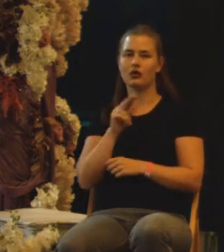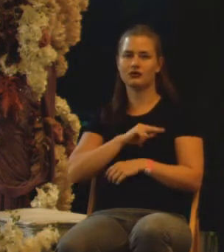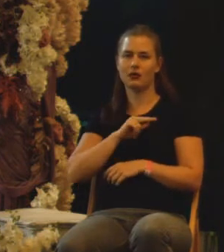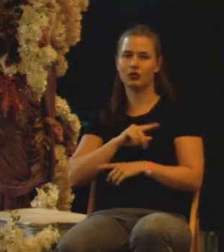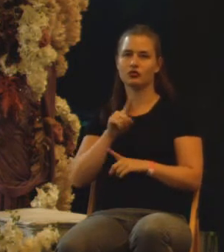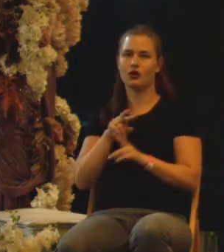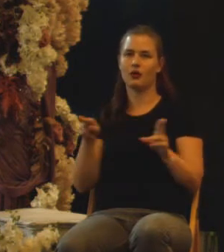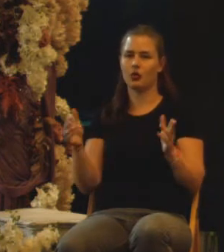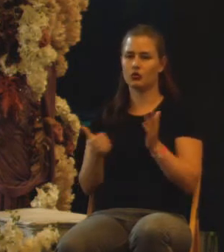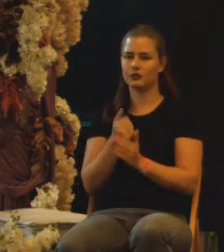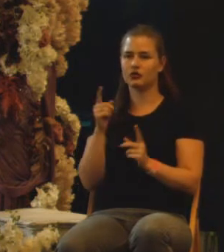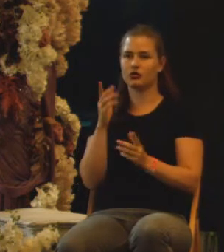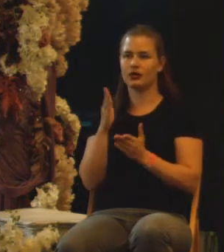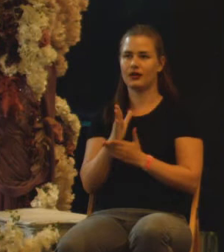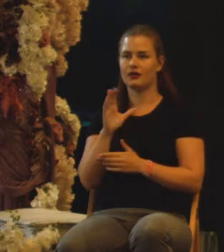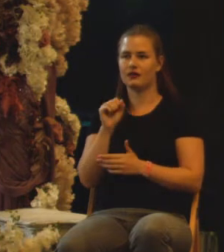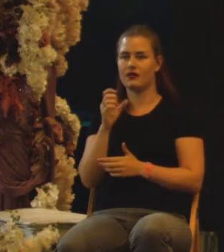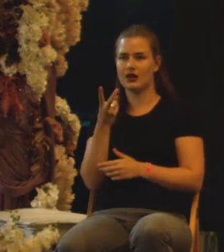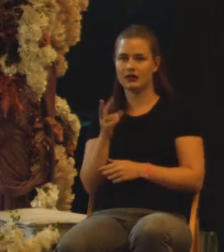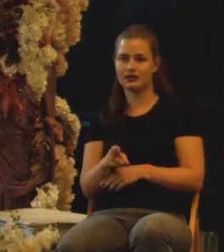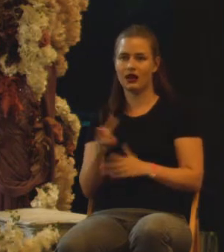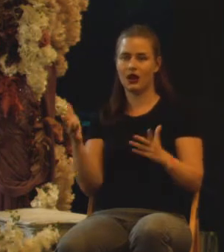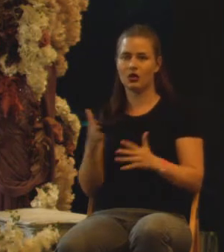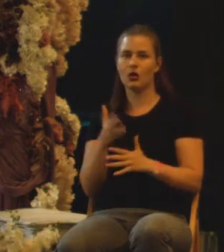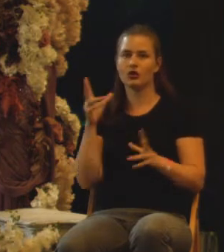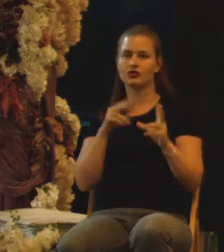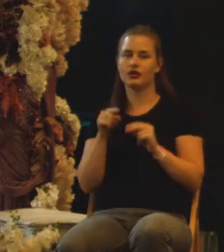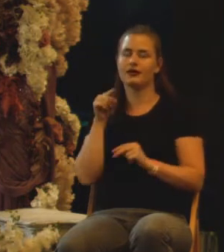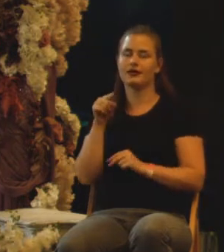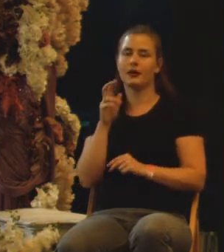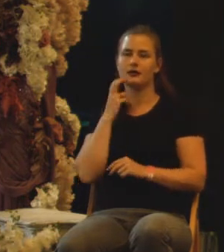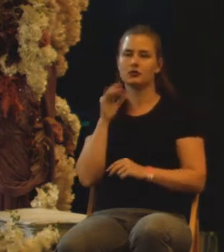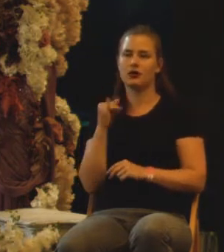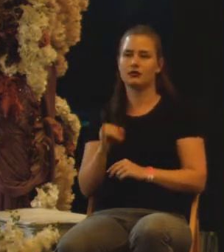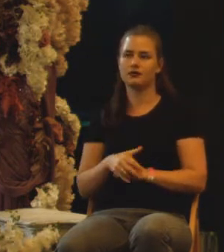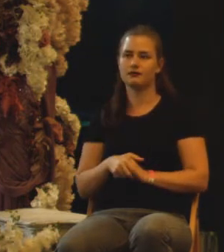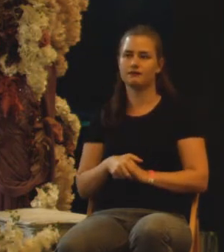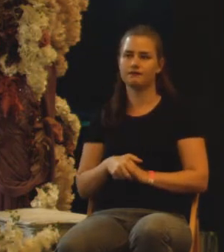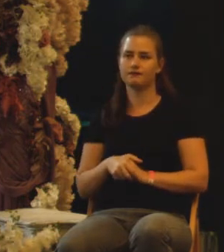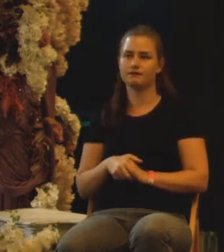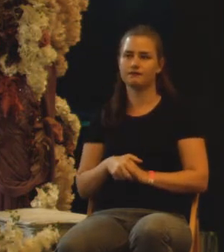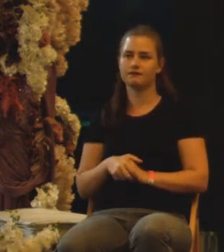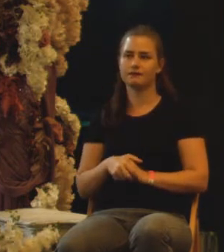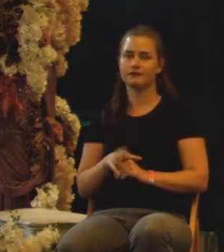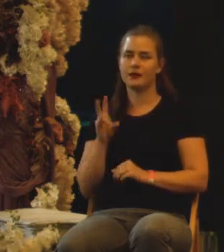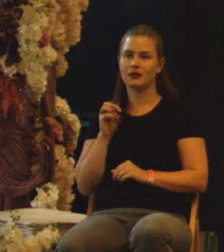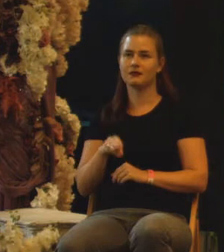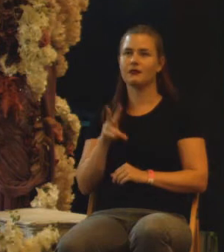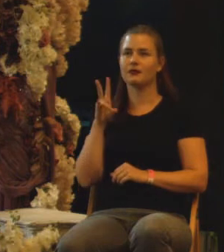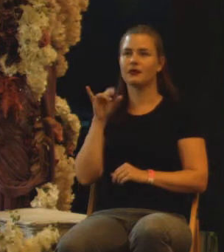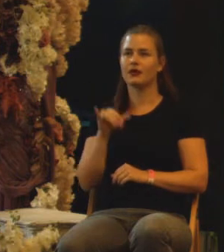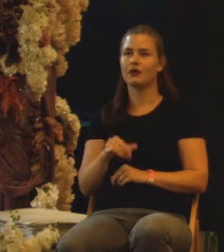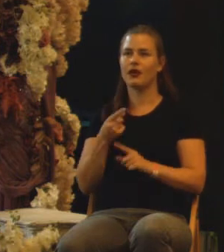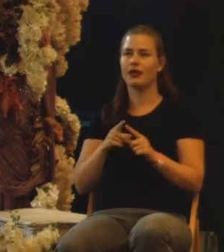же успешная, и что есть Вася, который считает тебя сексуальной. Ну, потому что это, ну, как бы